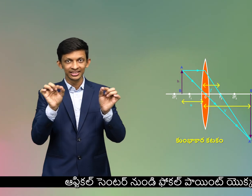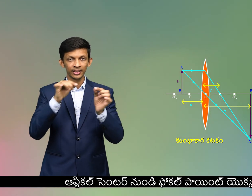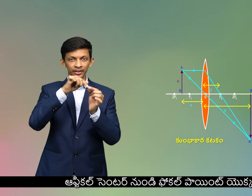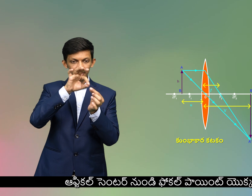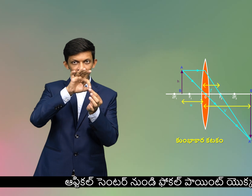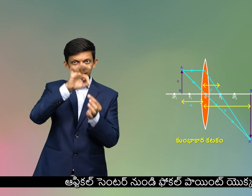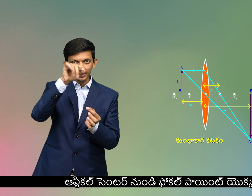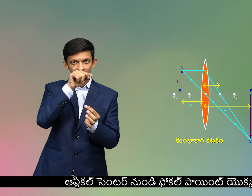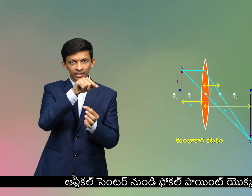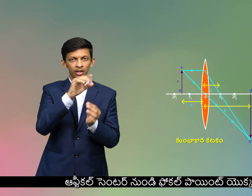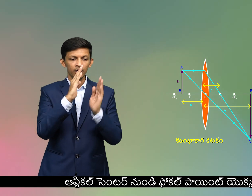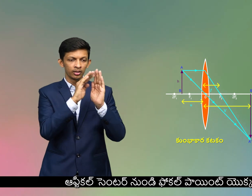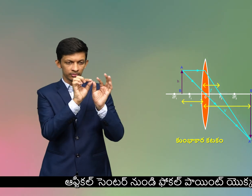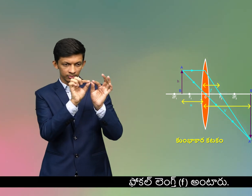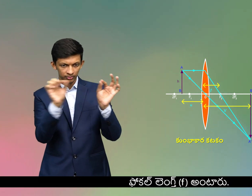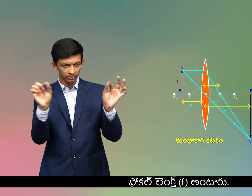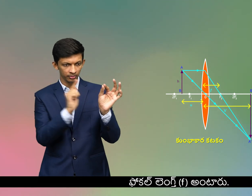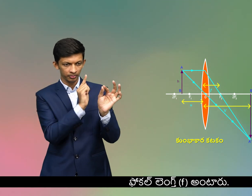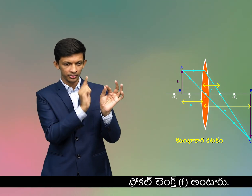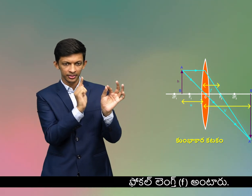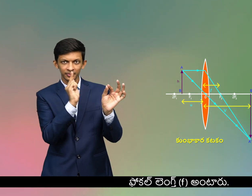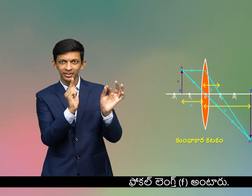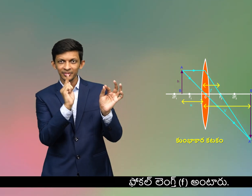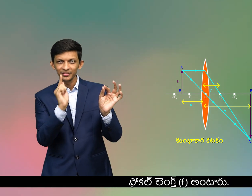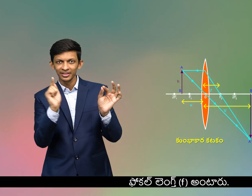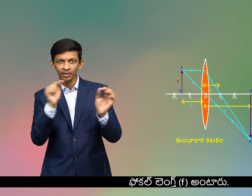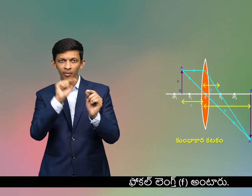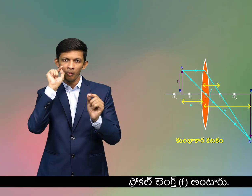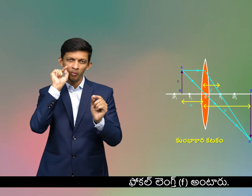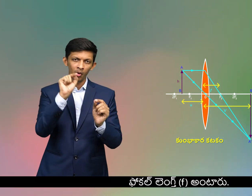ఫోకల్ పాయింట్ యొక్క దూరాన్ని ఫోకల్ లెంగ్త్ F అంటారు.